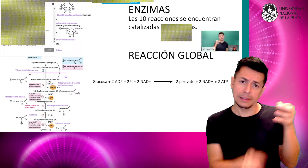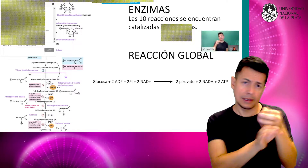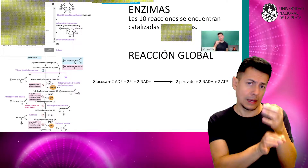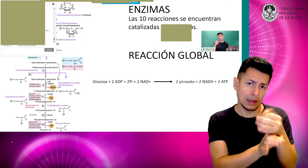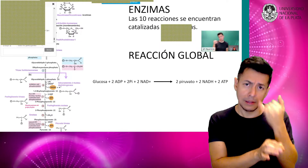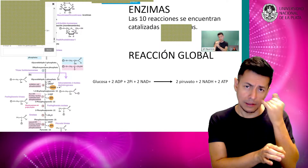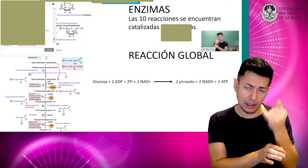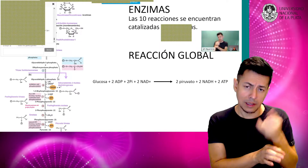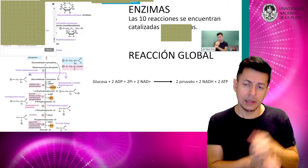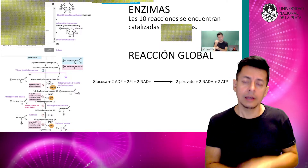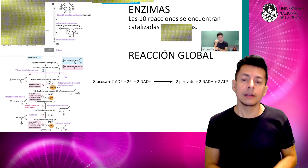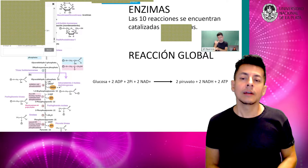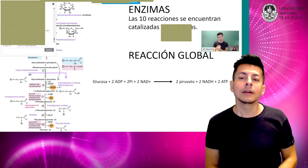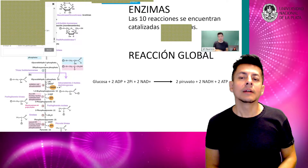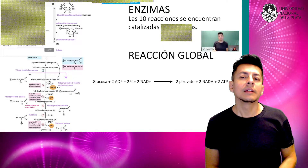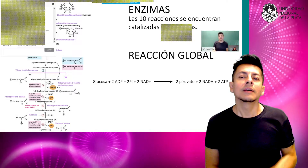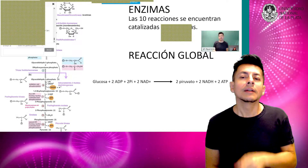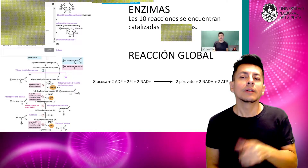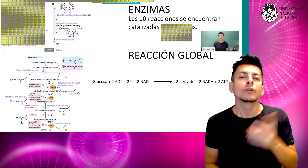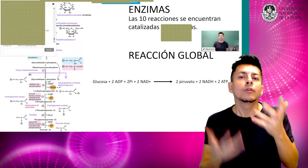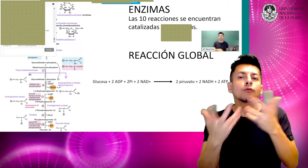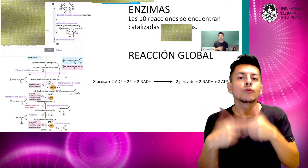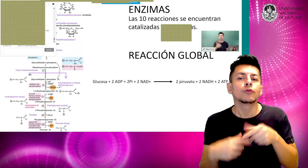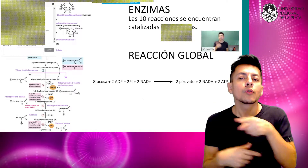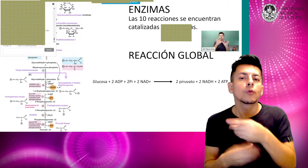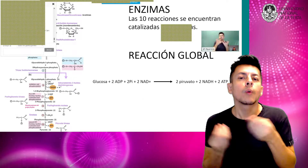del nombre químico, ¿qué función cumple en la célula?